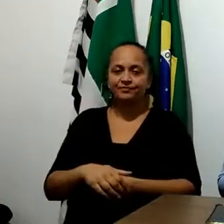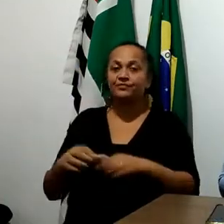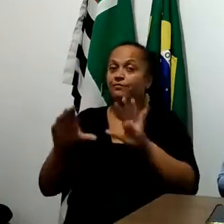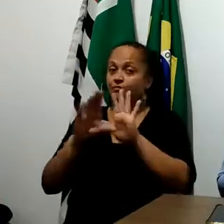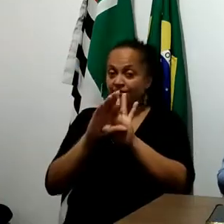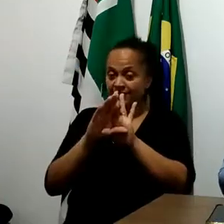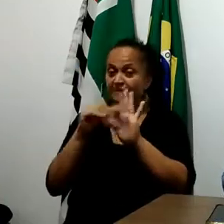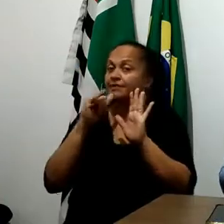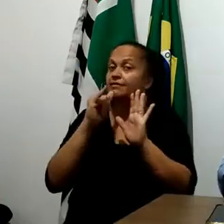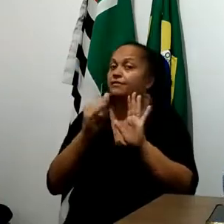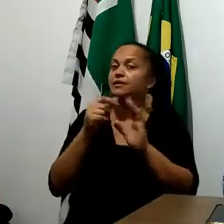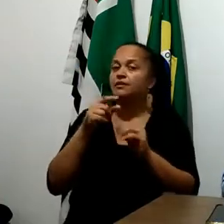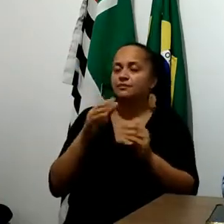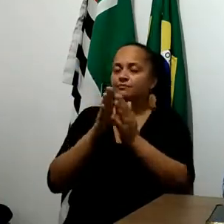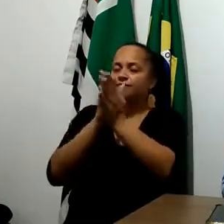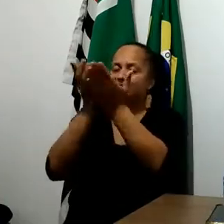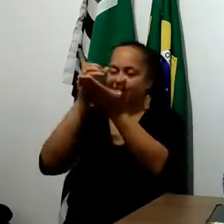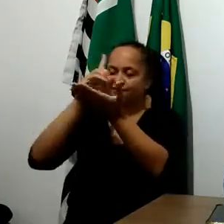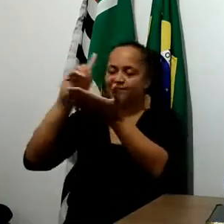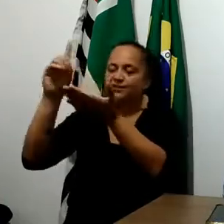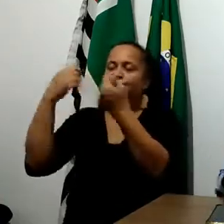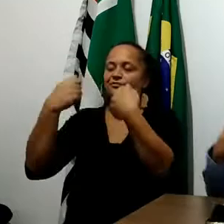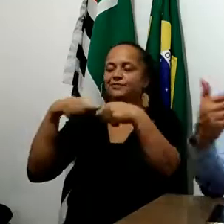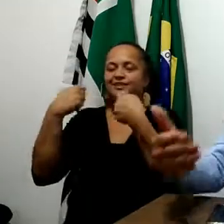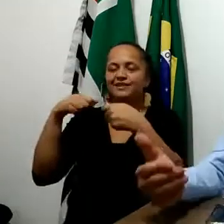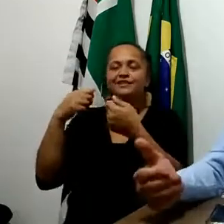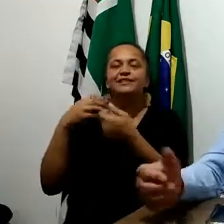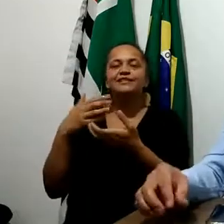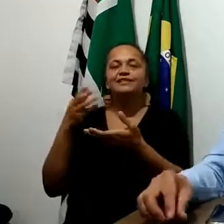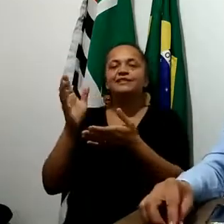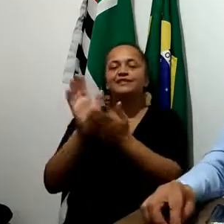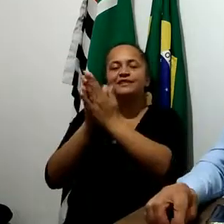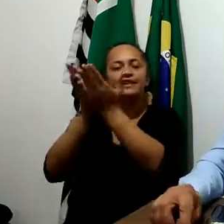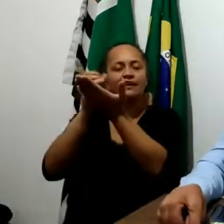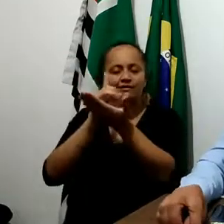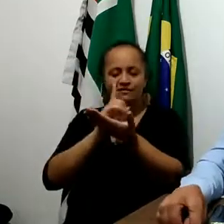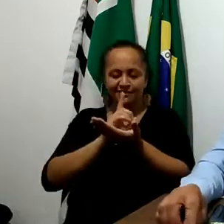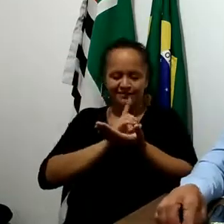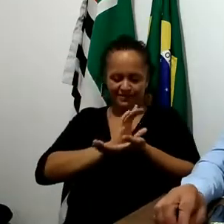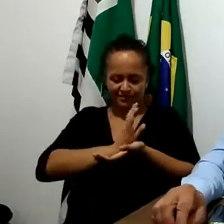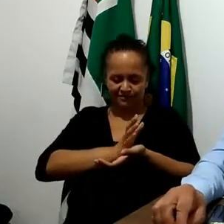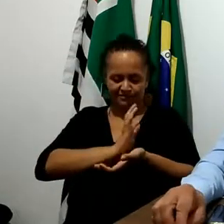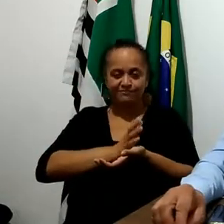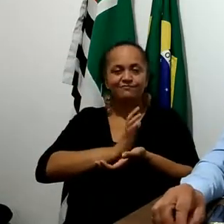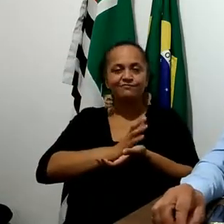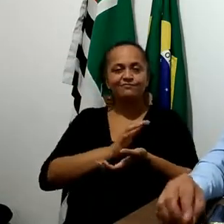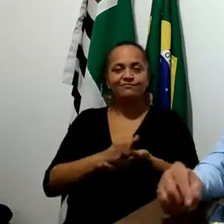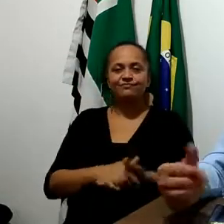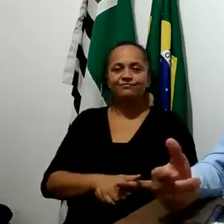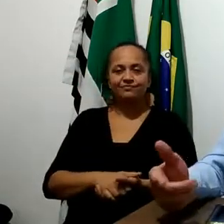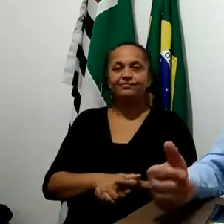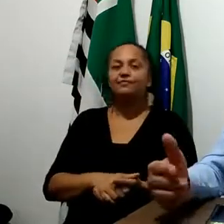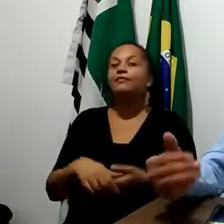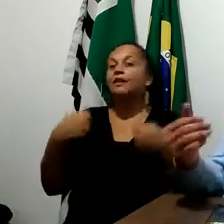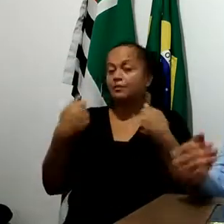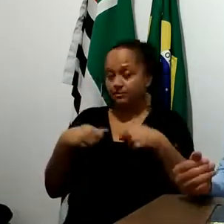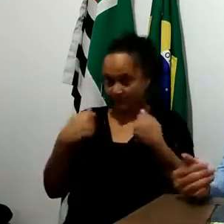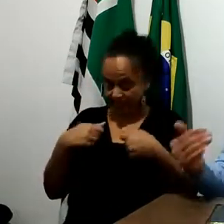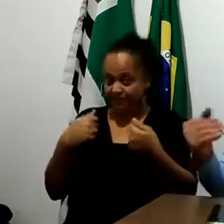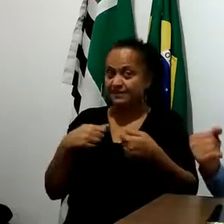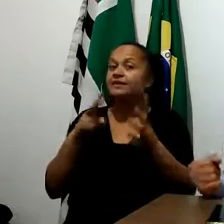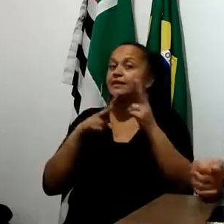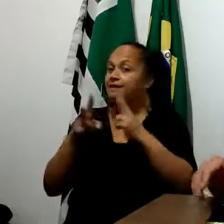habitar ricamente ou abundantemente no nosso interior. Ela precisa